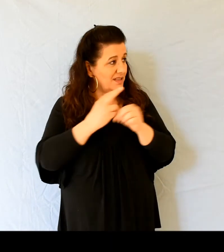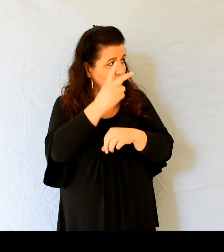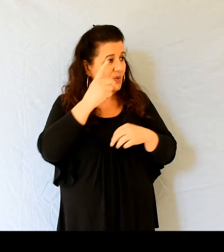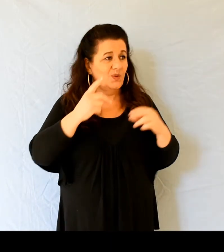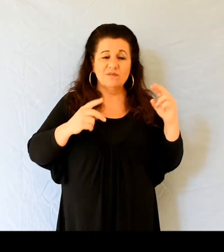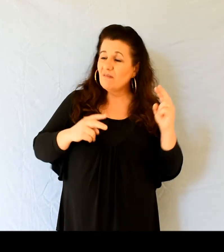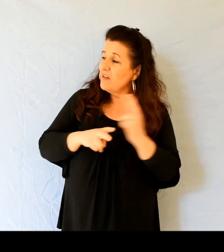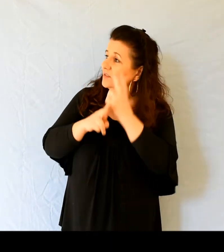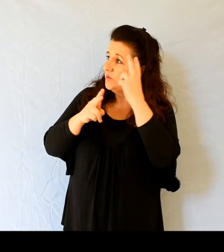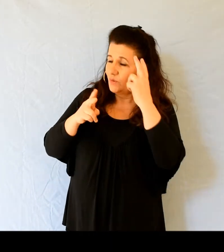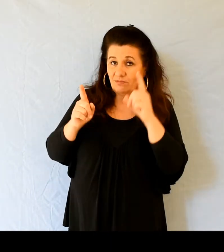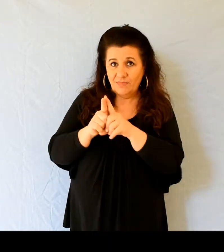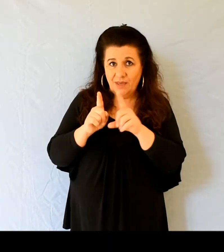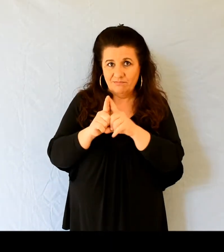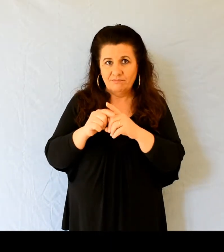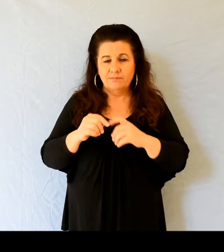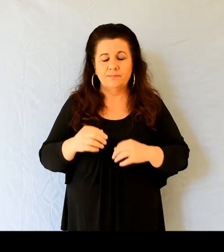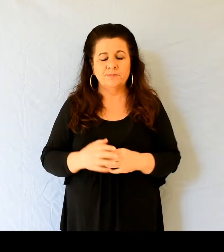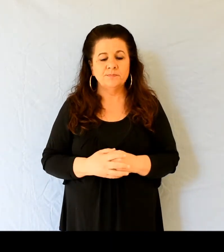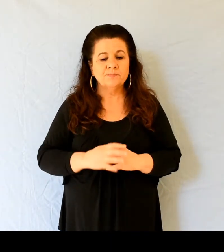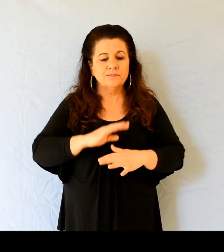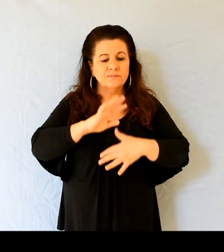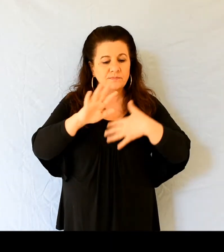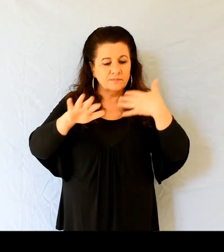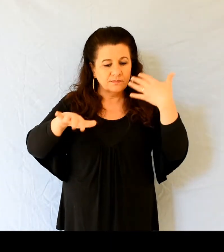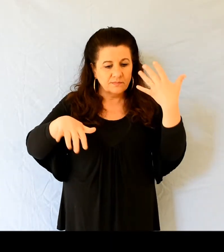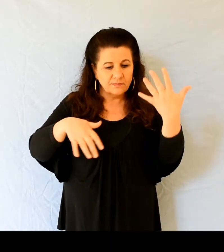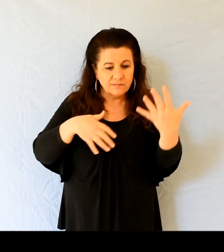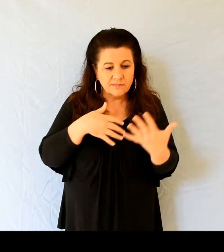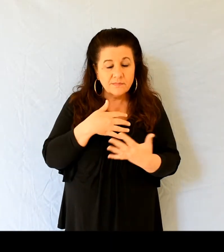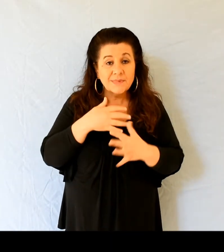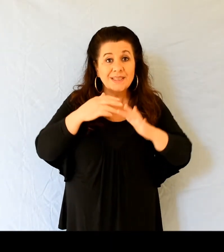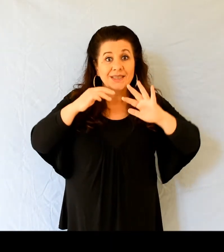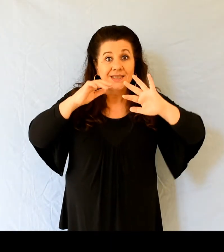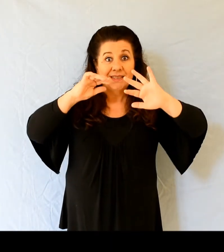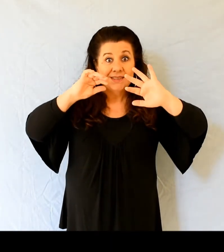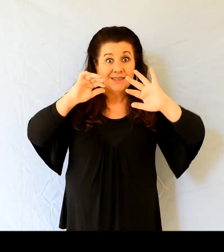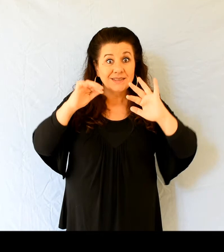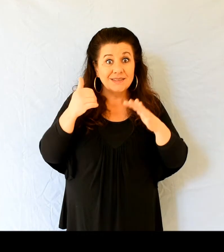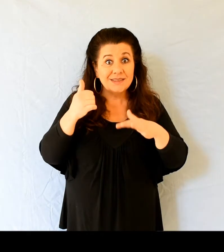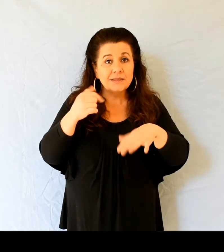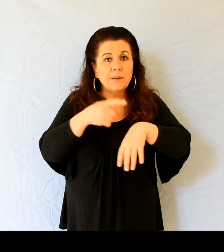Quand arriva la 6e heure, c'est-à-dire midi,